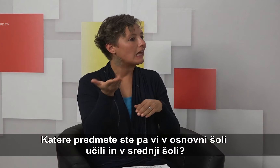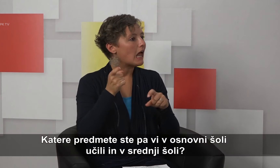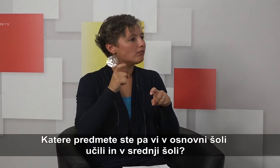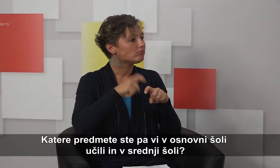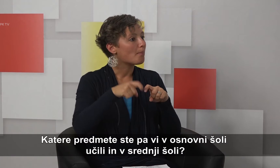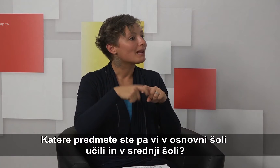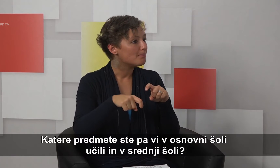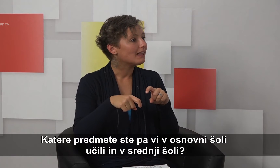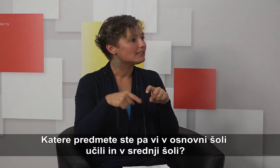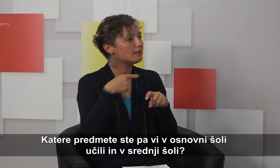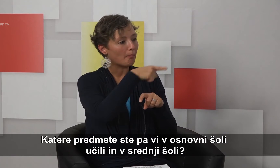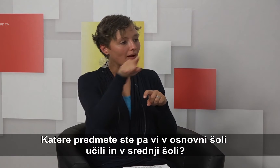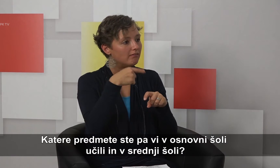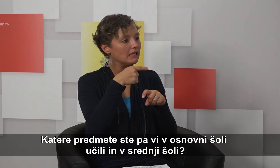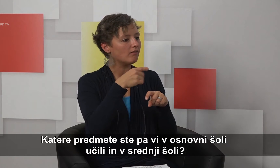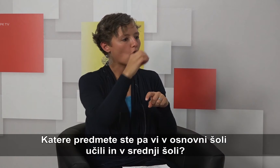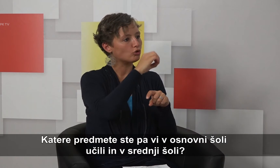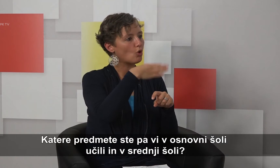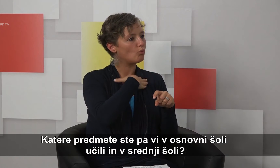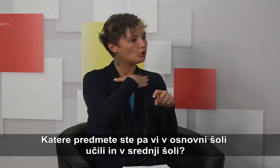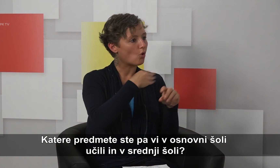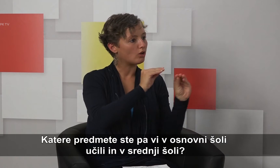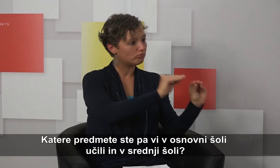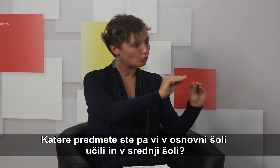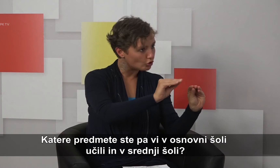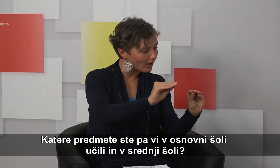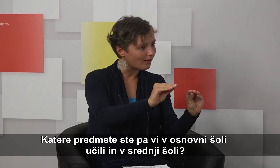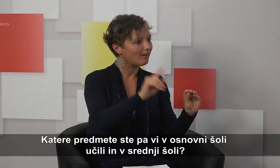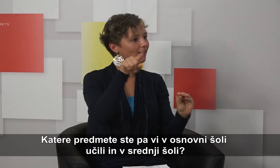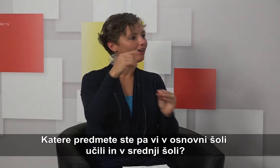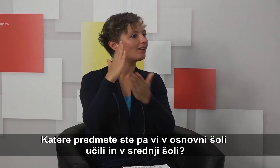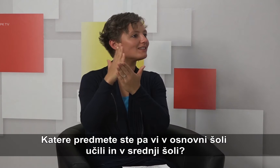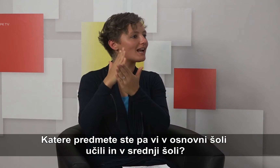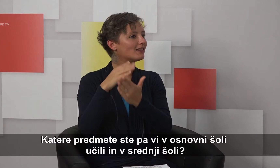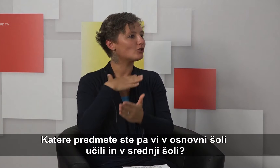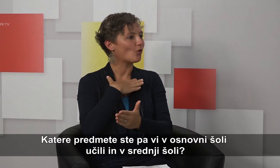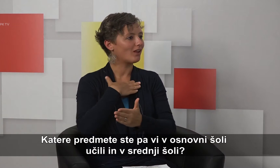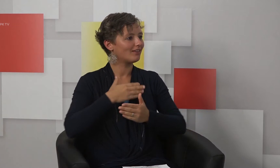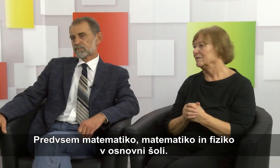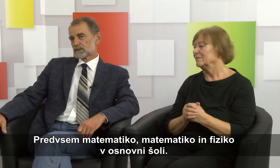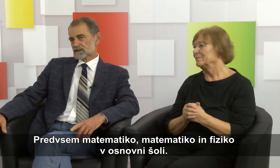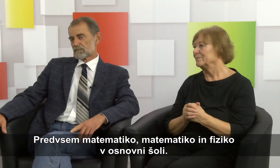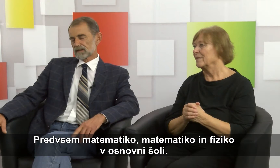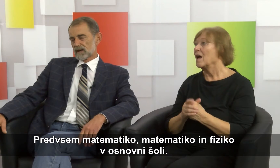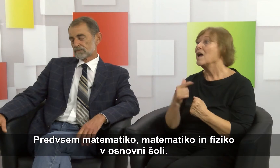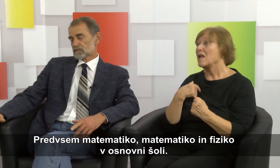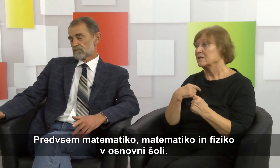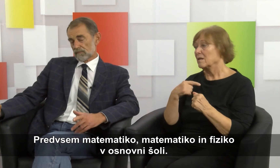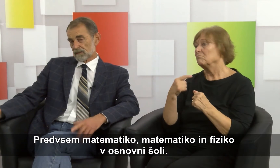Katere predmete ste pa vi v osnovni šoli učili in v srednji šoli? Predvsem